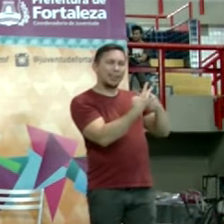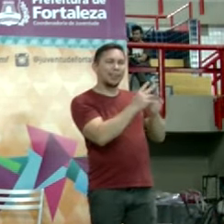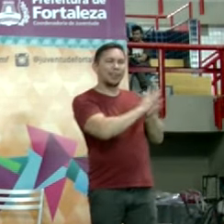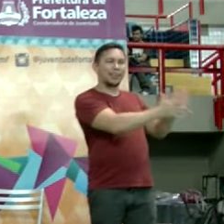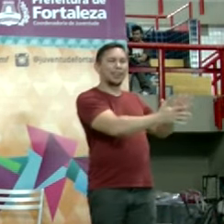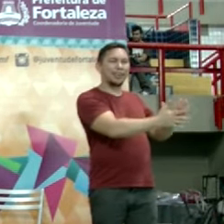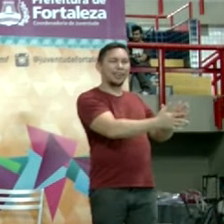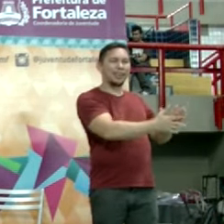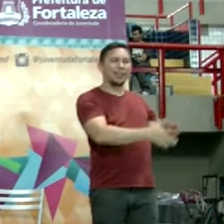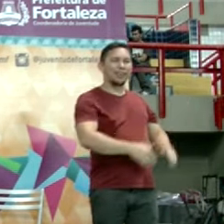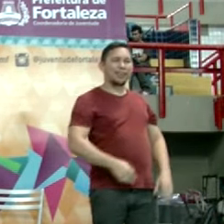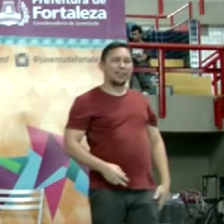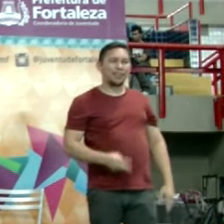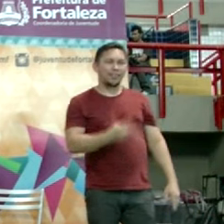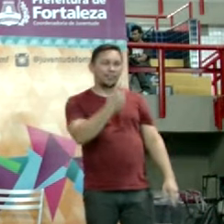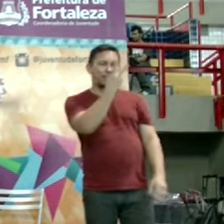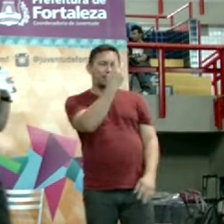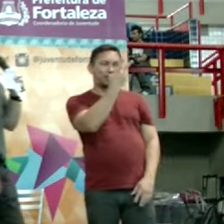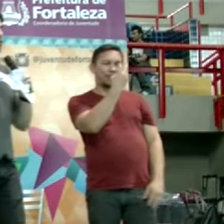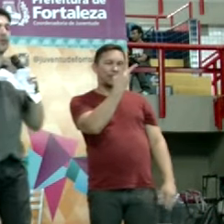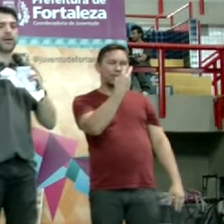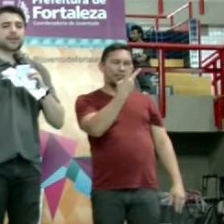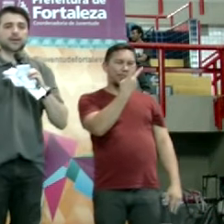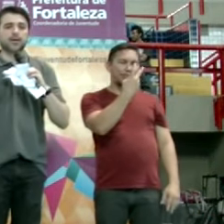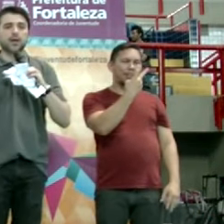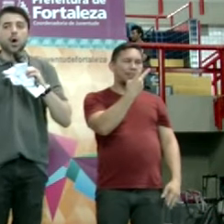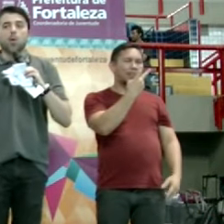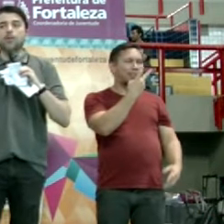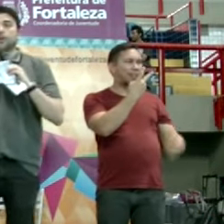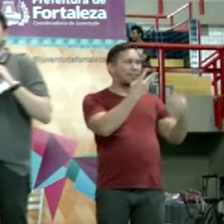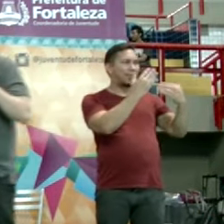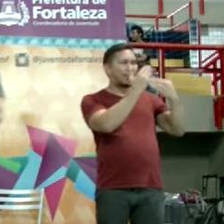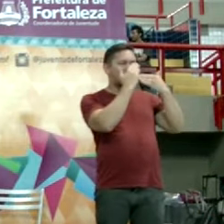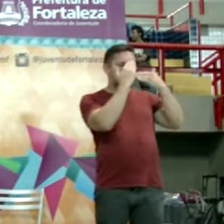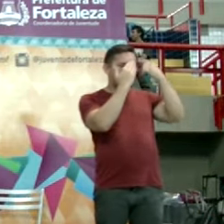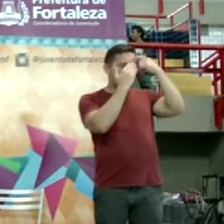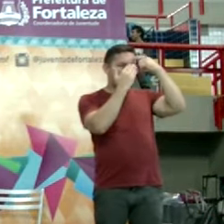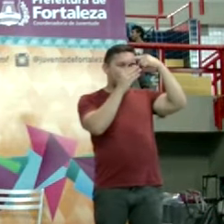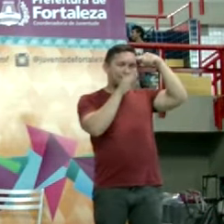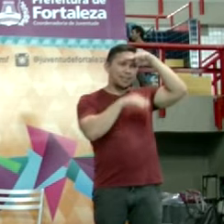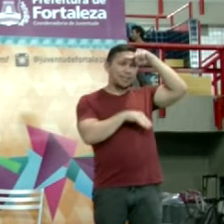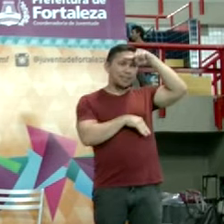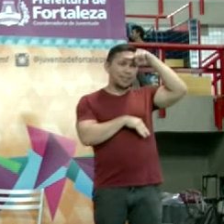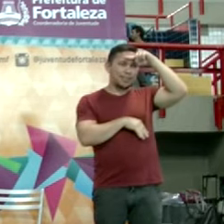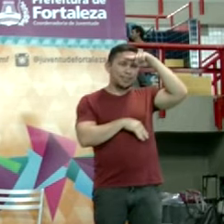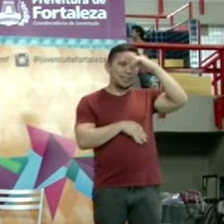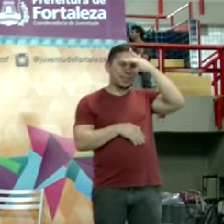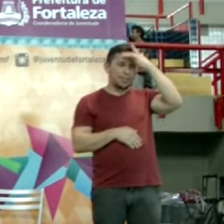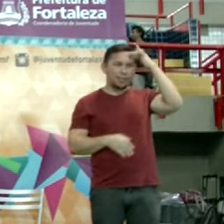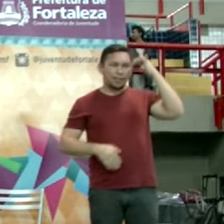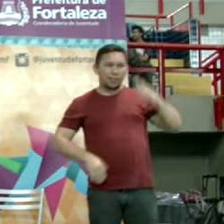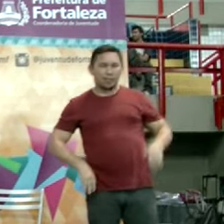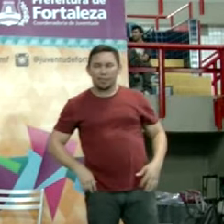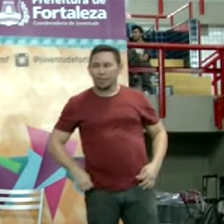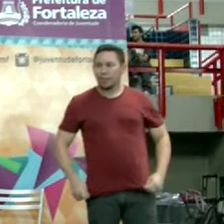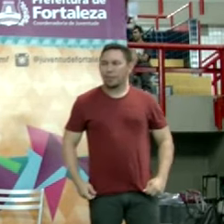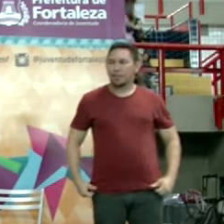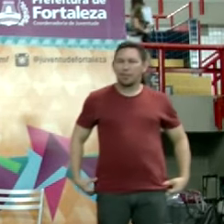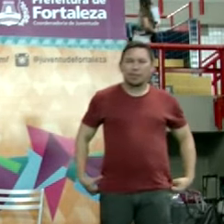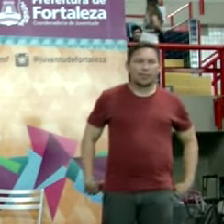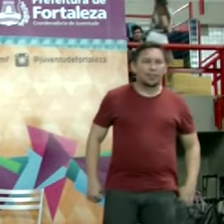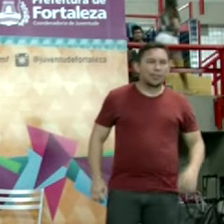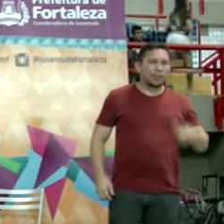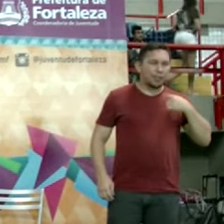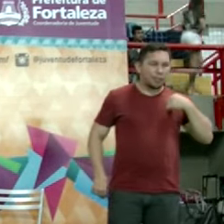Então, assim como isso aqui gera na cabeça de alguém a ofensa, uma pessoa de mentalidade rica, ela olha para um real como uma